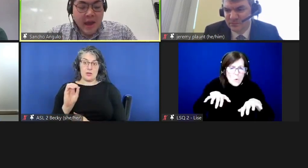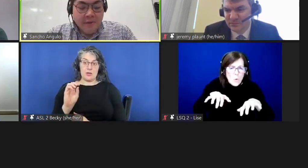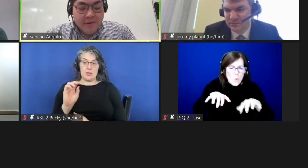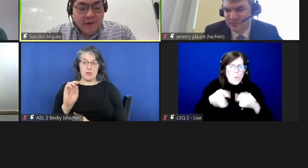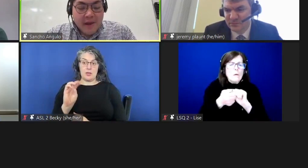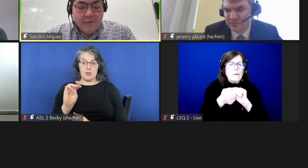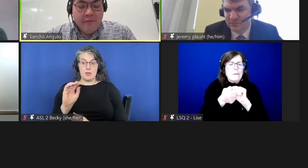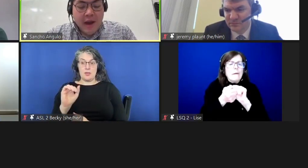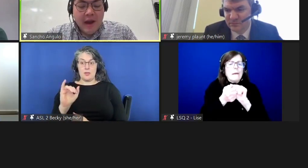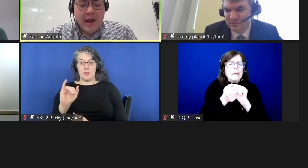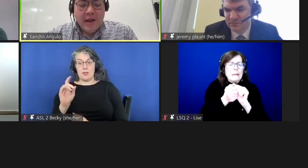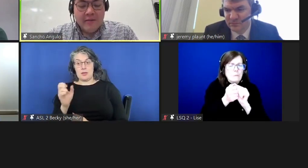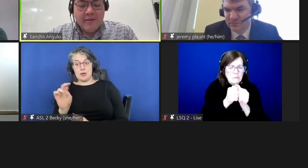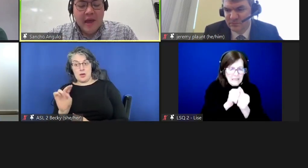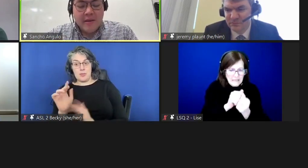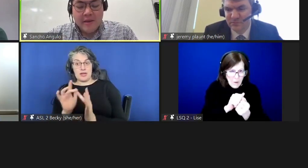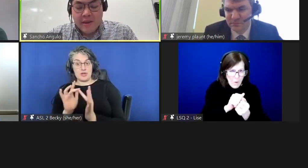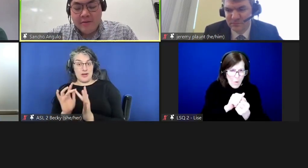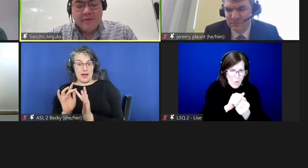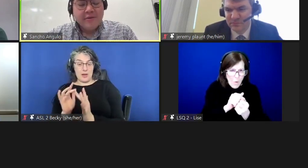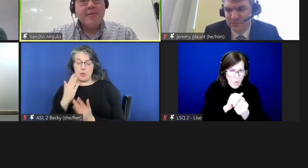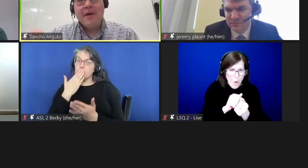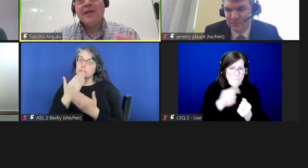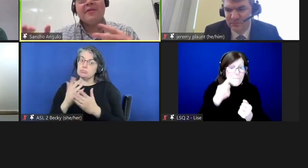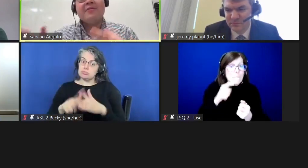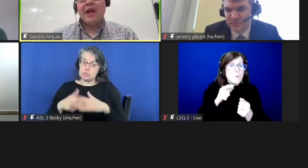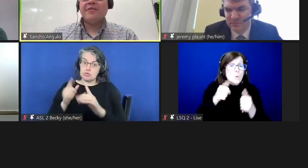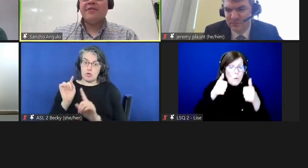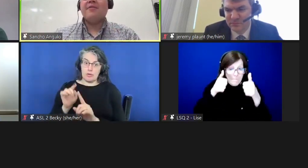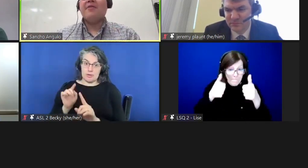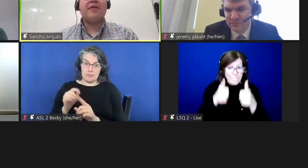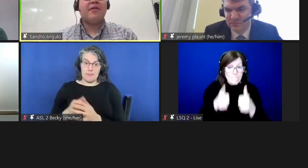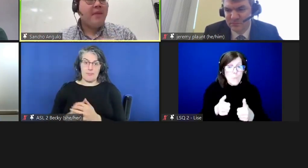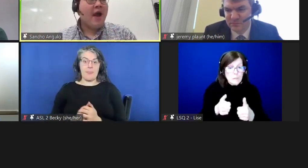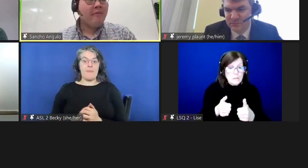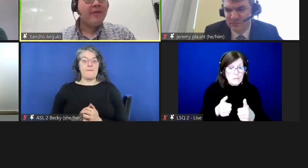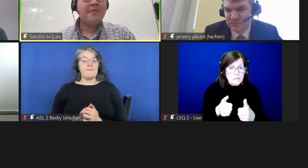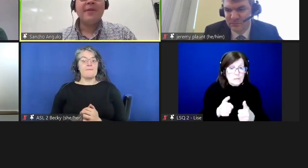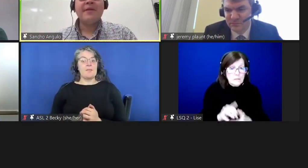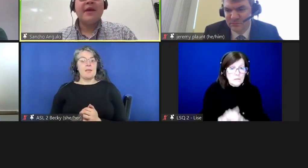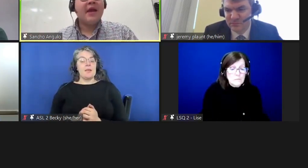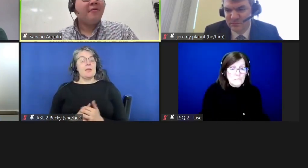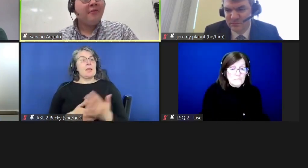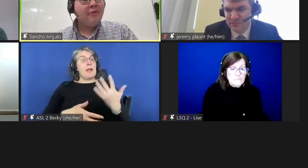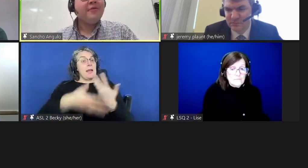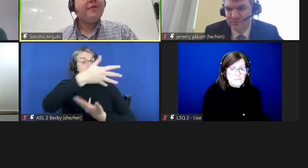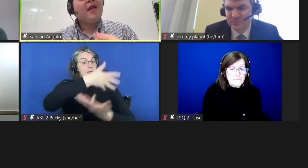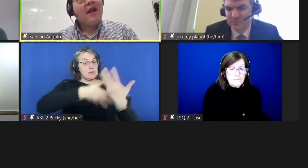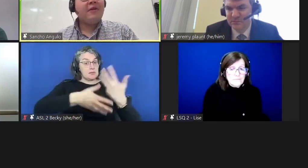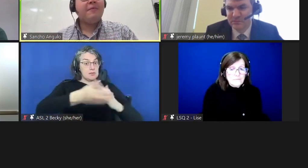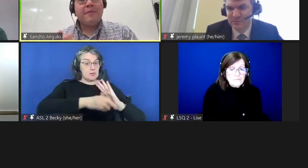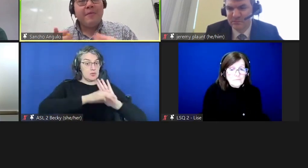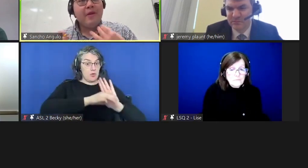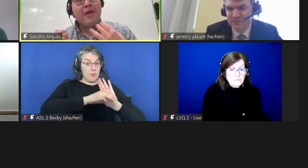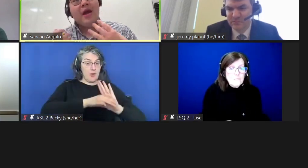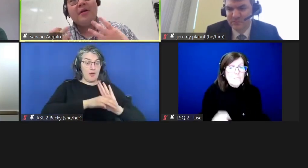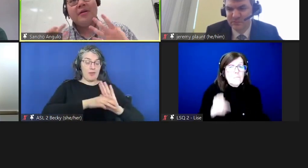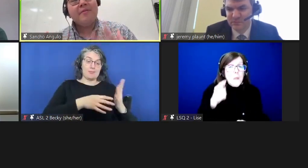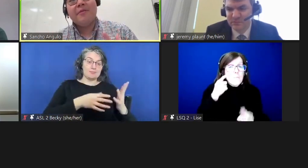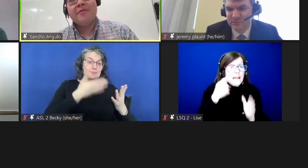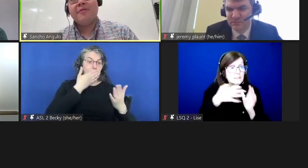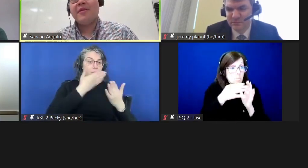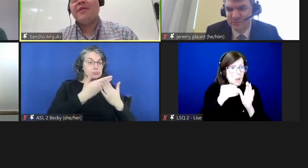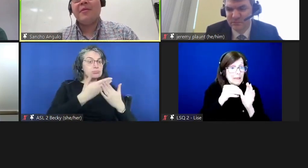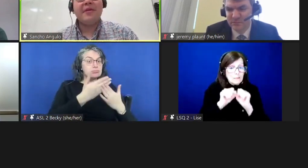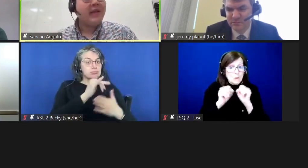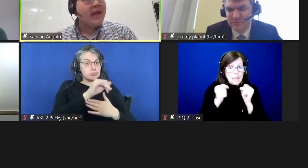d'adaptation au poste, et je pense que le modèle social est bon, mais il prend